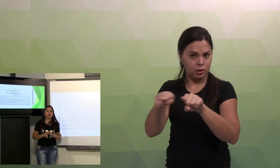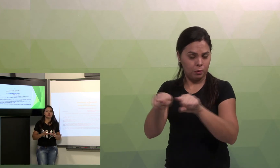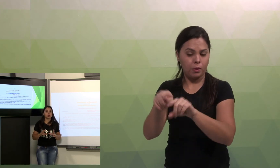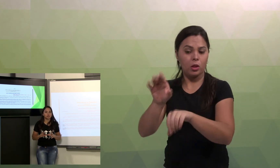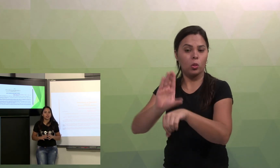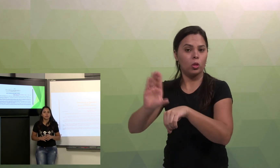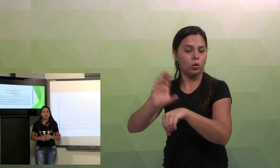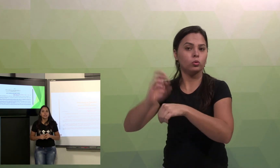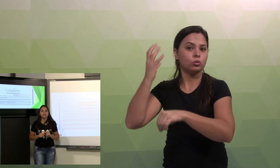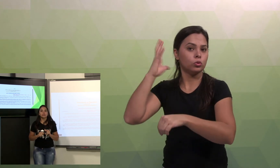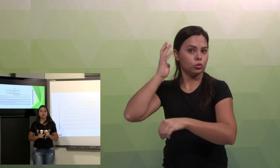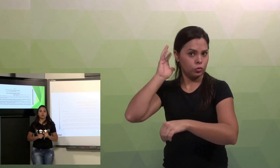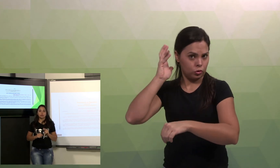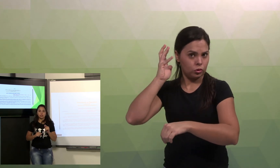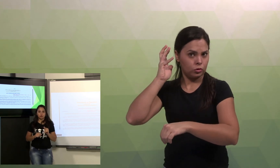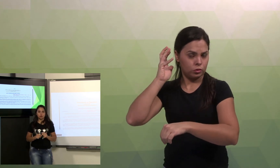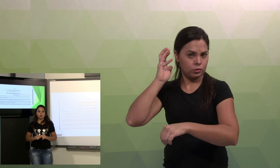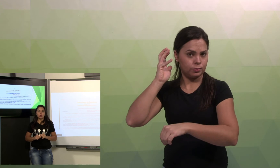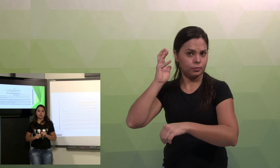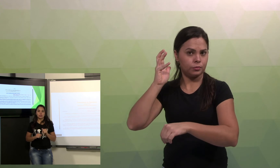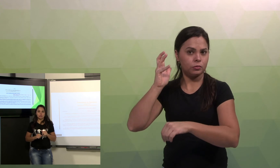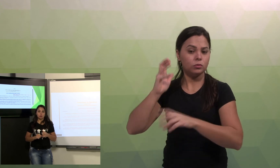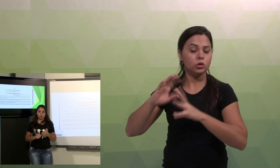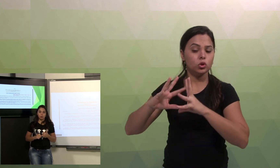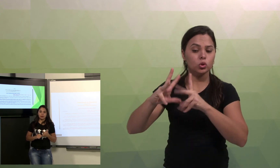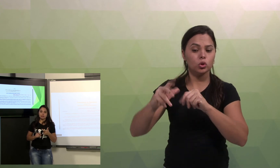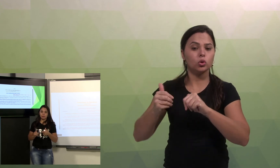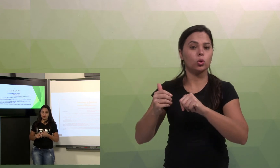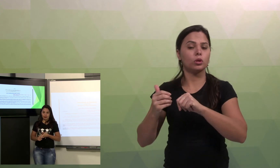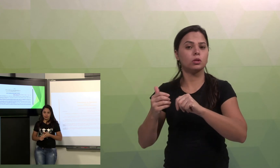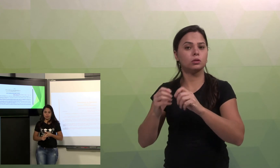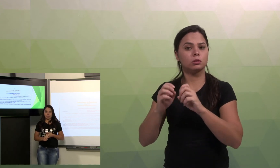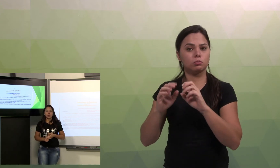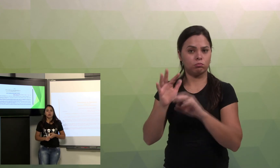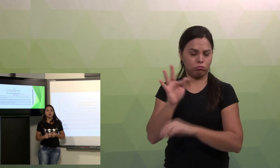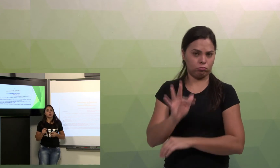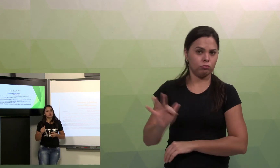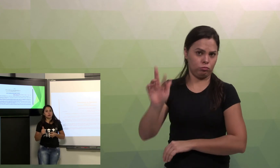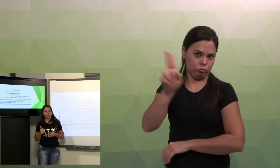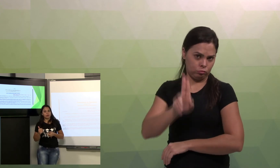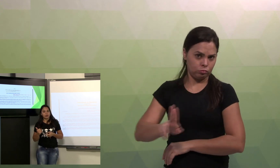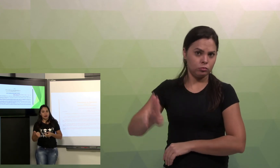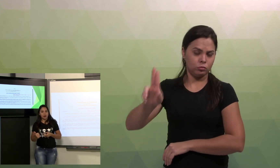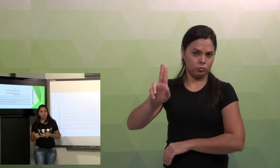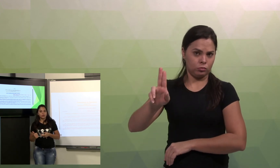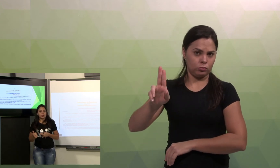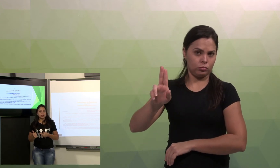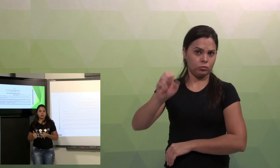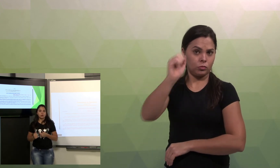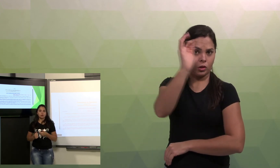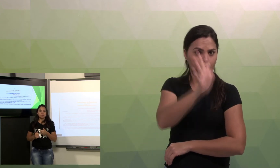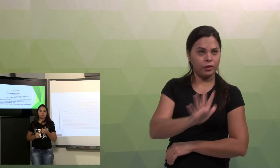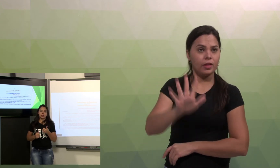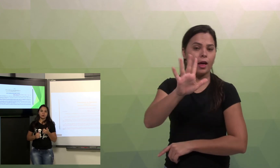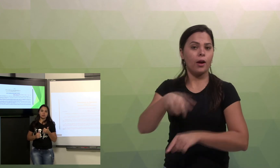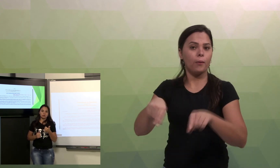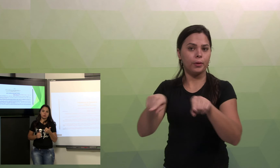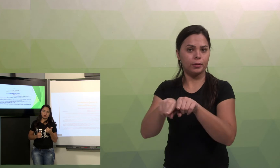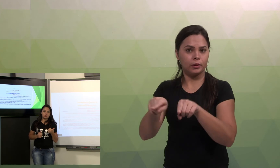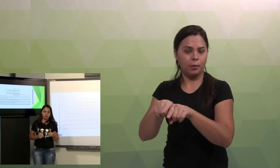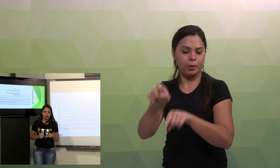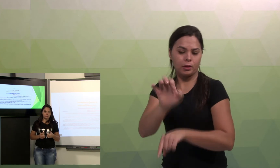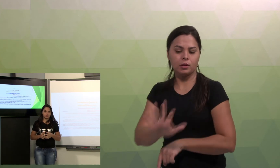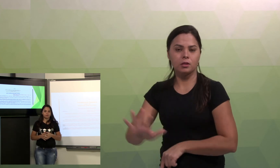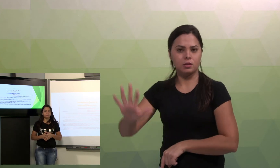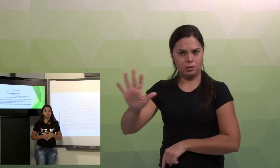de fonoaudiologia de instituições de ensino públicas e privadas, no Sistema Federal de Ensino e dos sistemas de